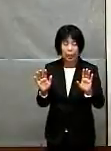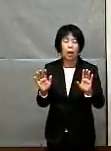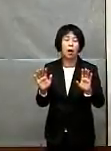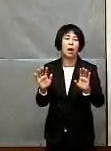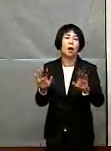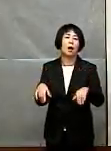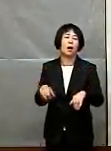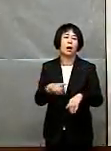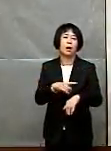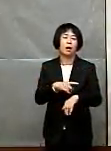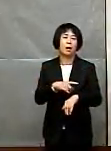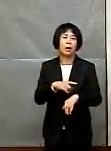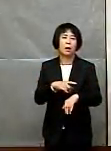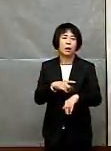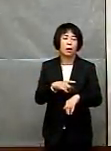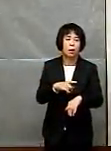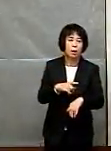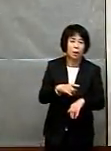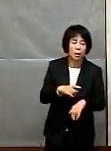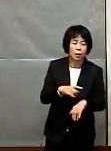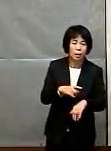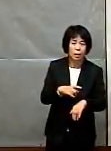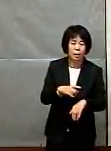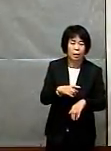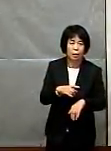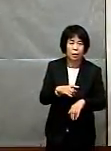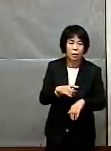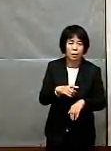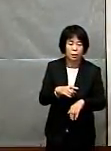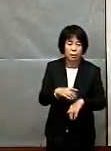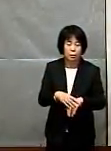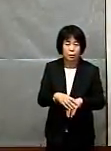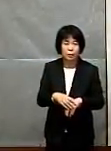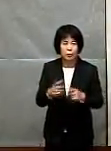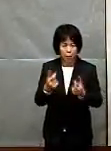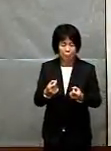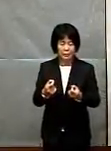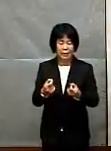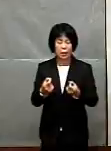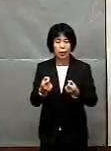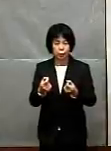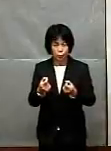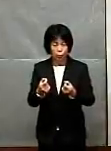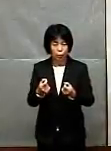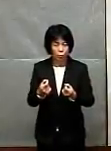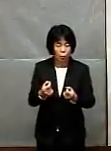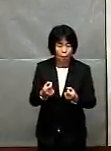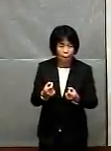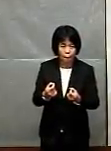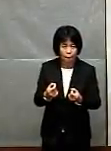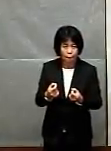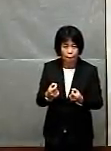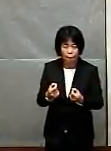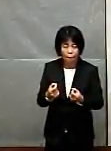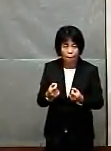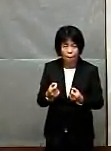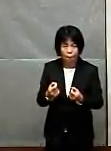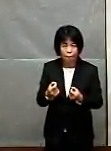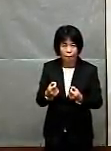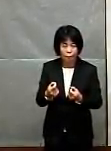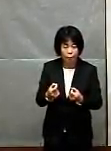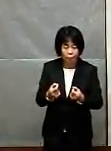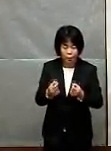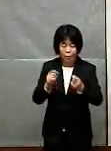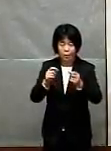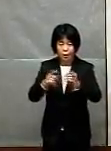、副知事をトップに開いたかと思いますけれども、やはりしっかりと対処してですね、本県